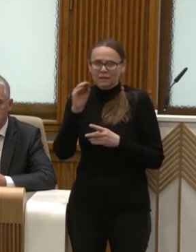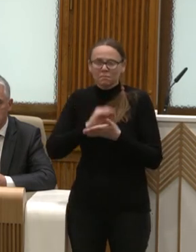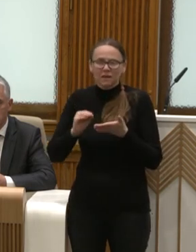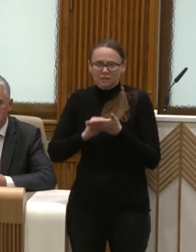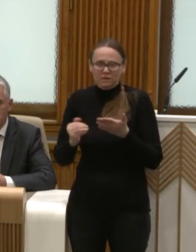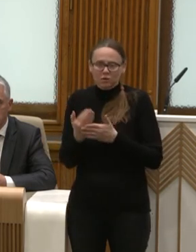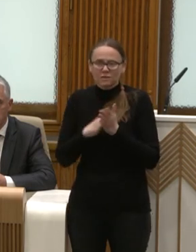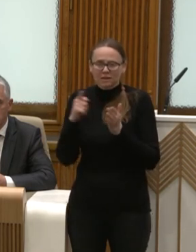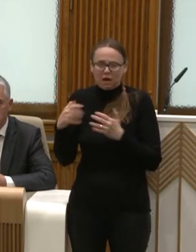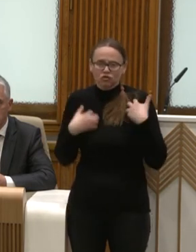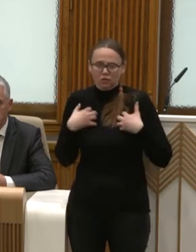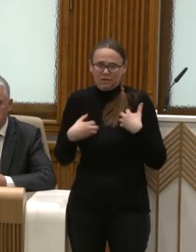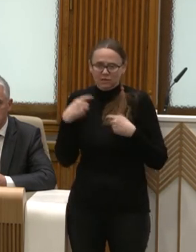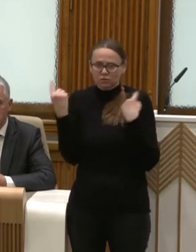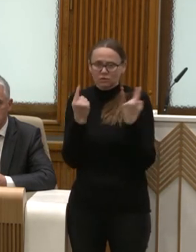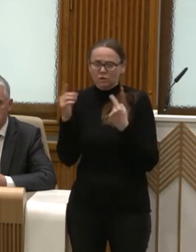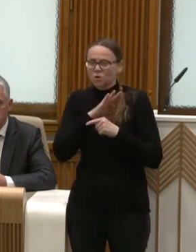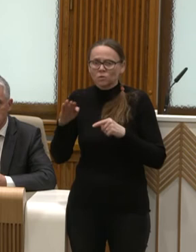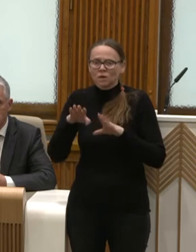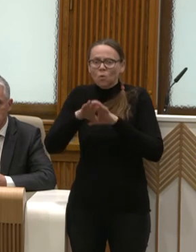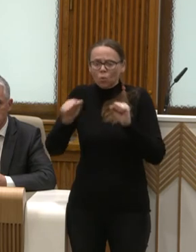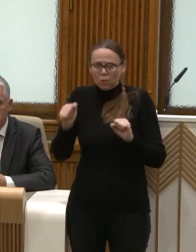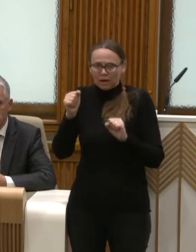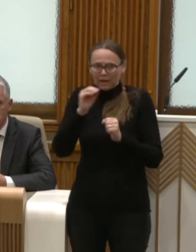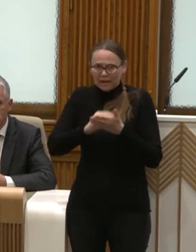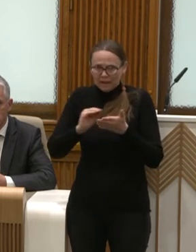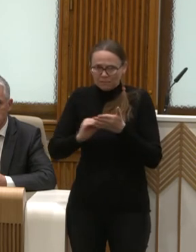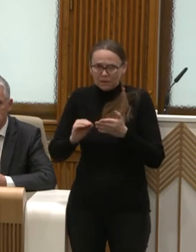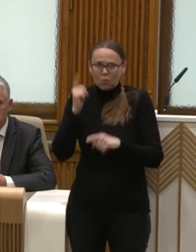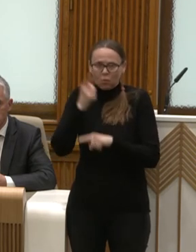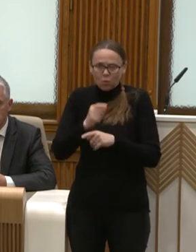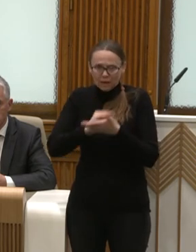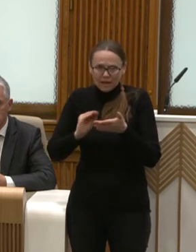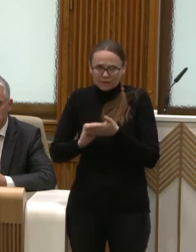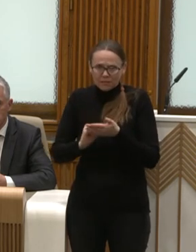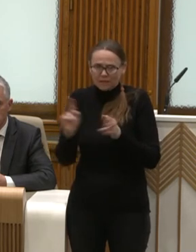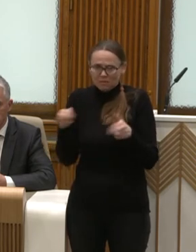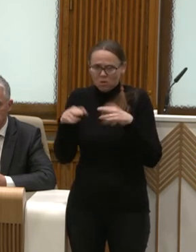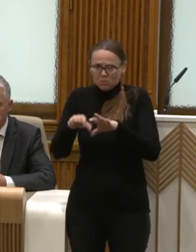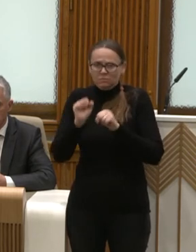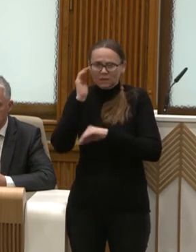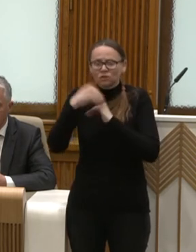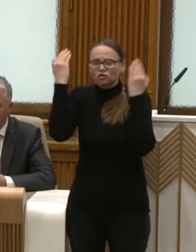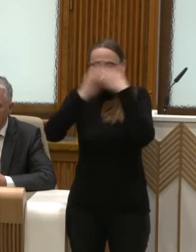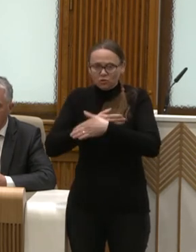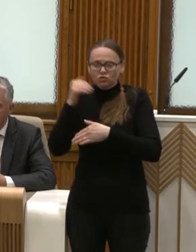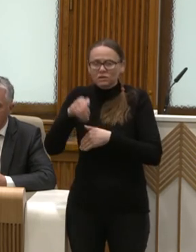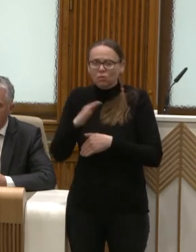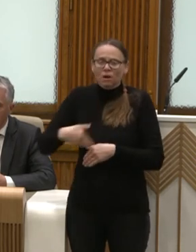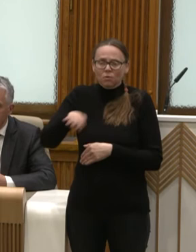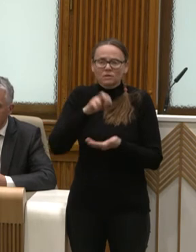krizno situacijo, vsi ukrepi in vse uredbe se ne dajo sprejeti čez noč in se moramo pač vsi, še